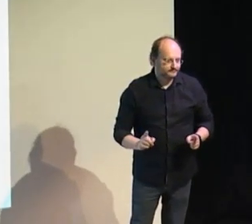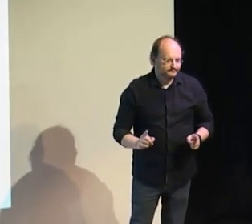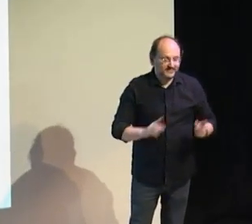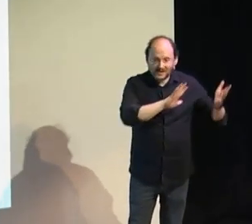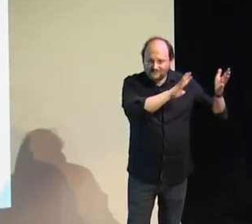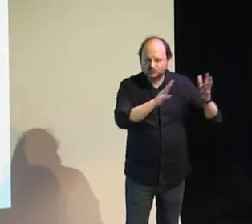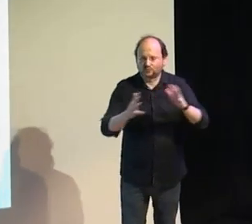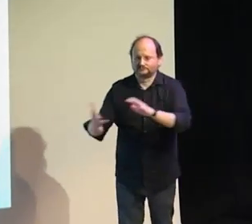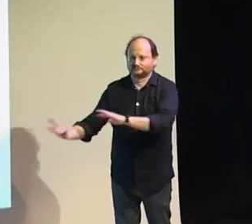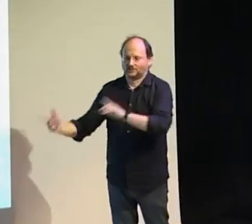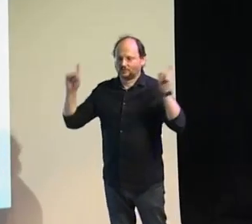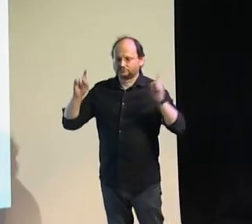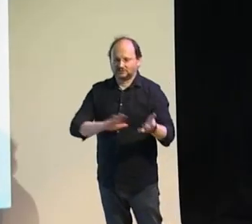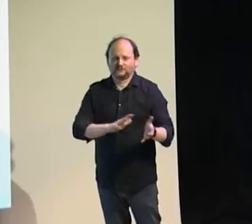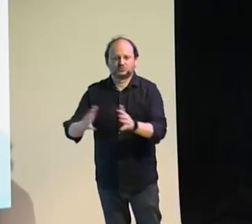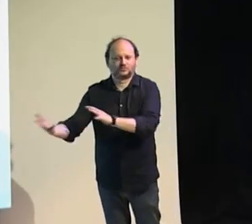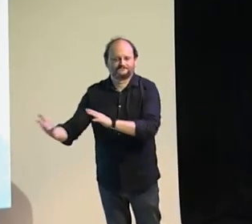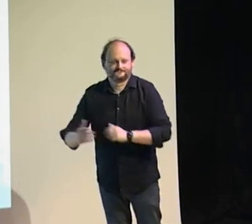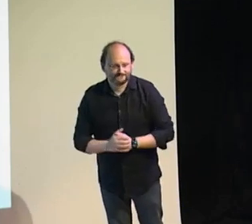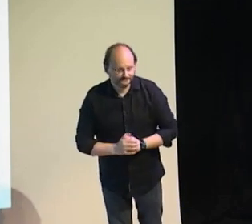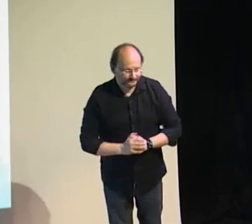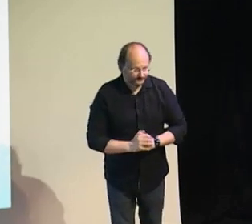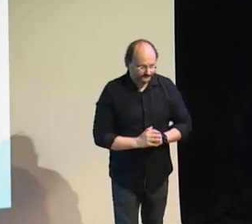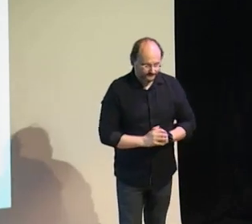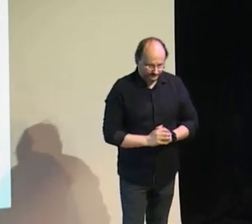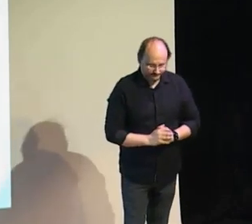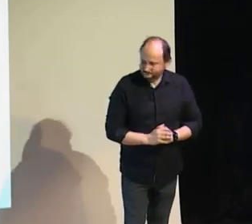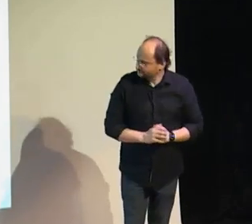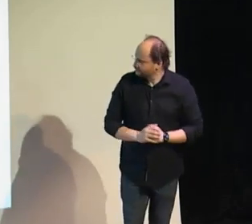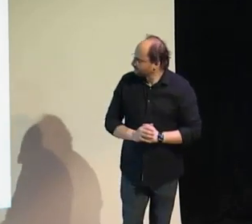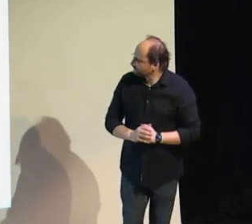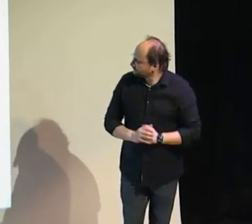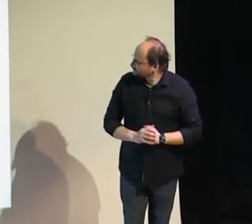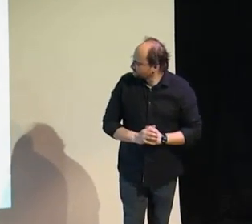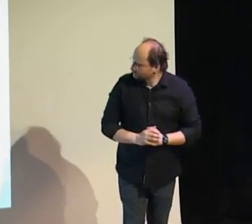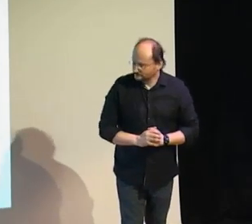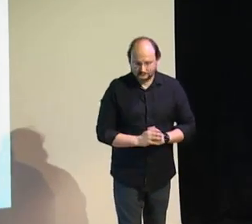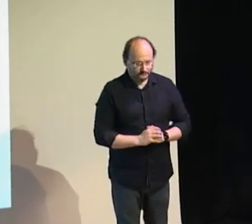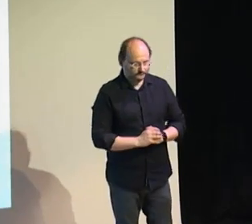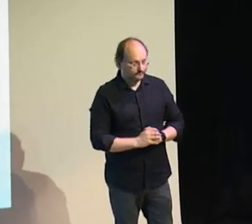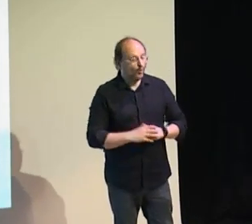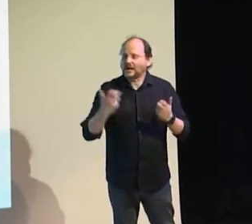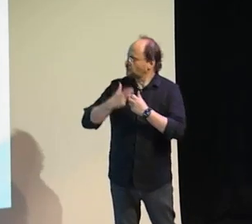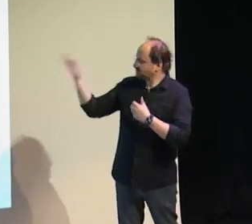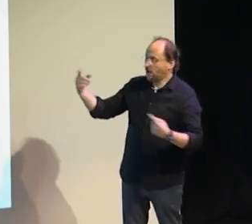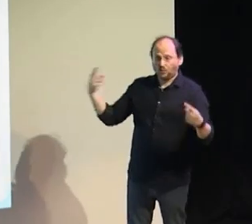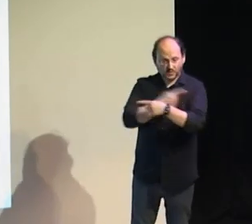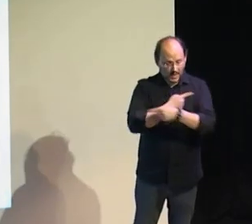grande aisance à s'exprimer avec le geste et l'évolution a amené à faire disparaître de plus en plus de gestes dans la langue